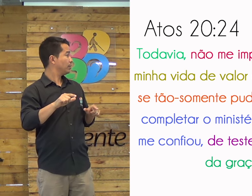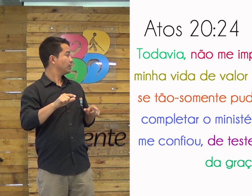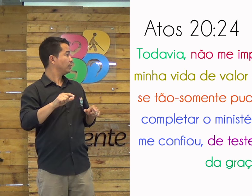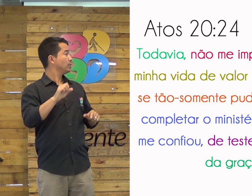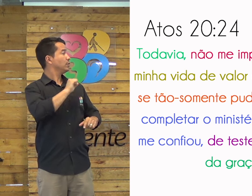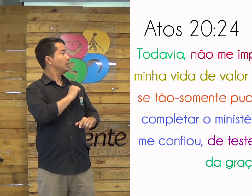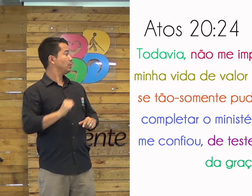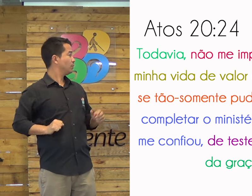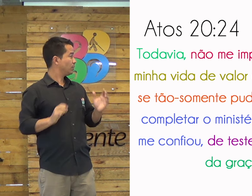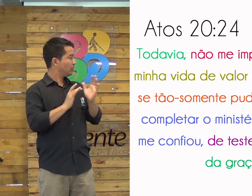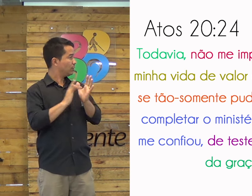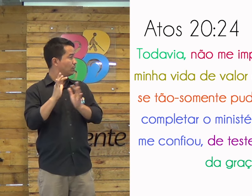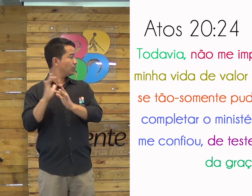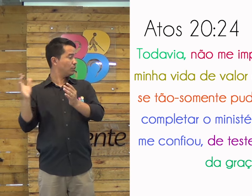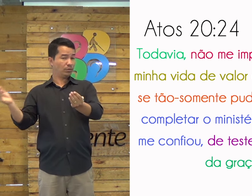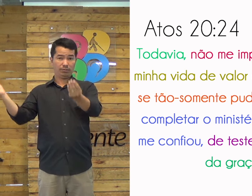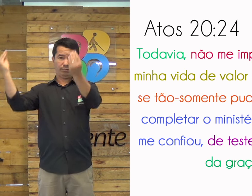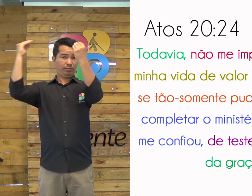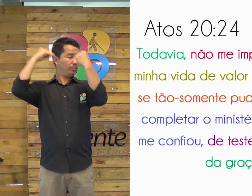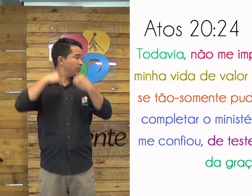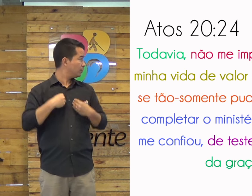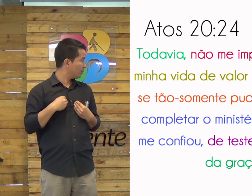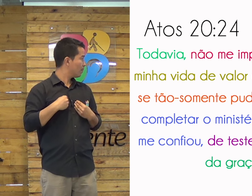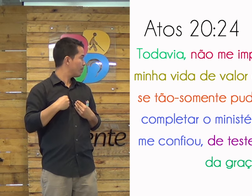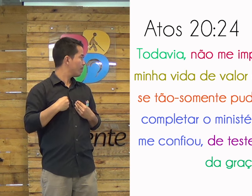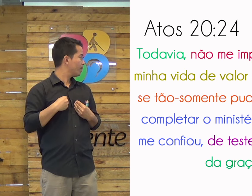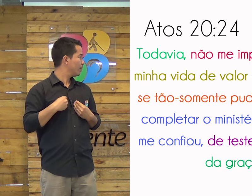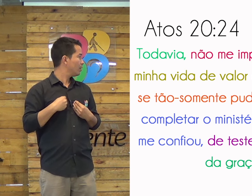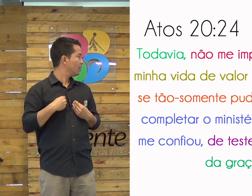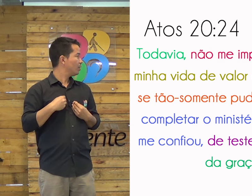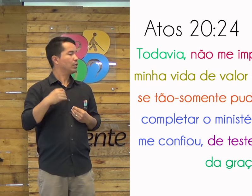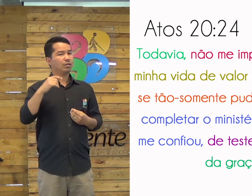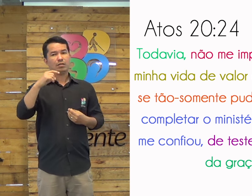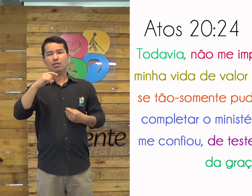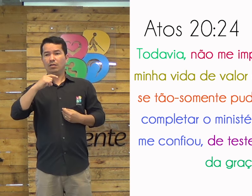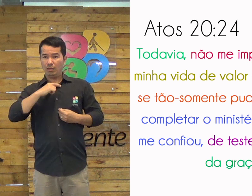ou o trabalho, né, que o Senhor Jesus me confiou